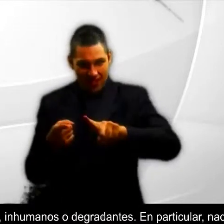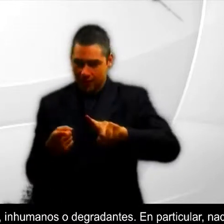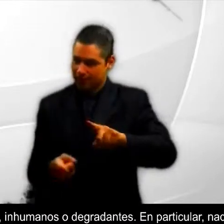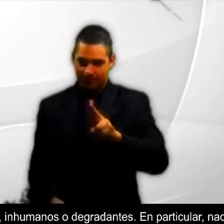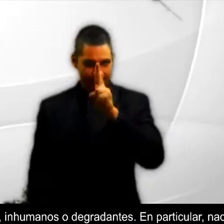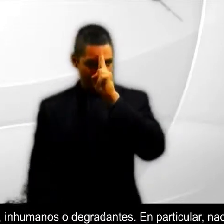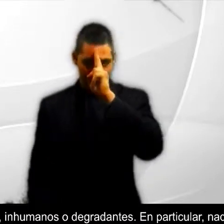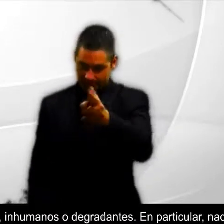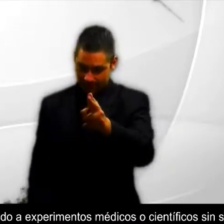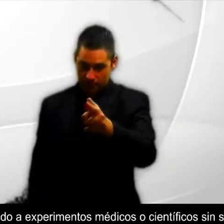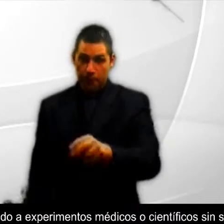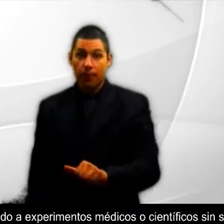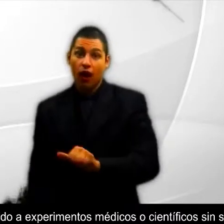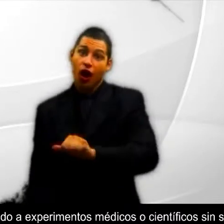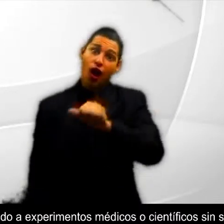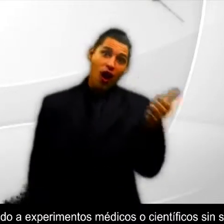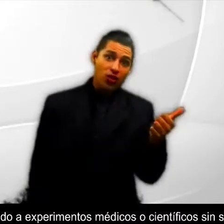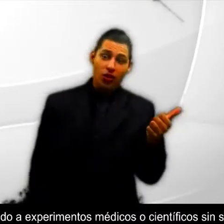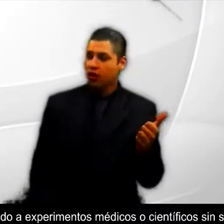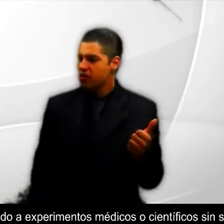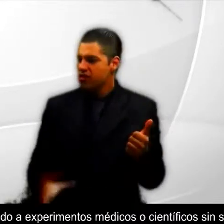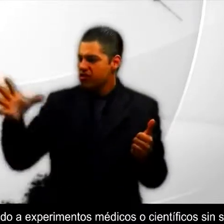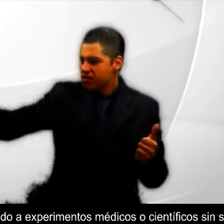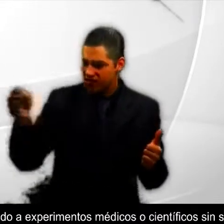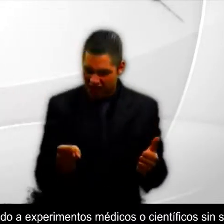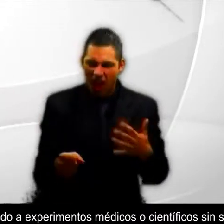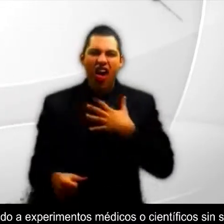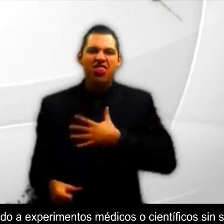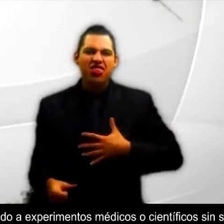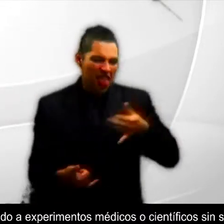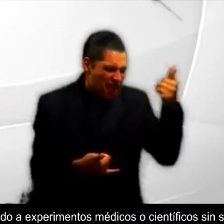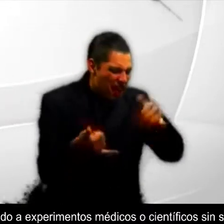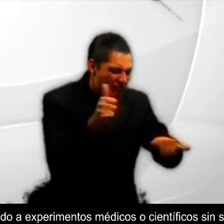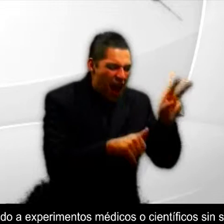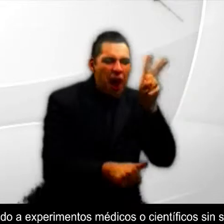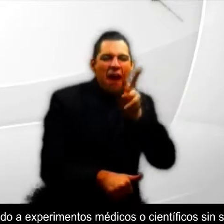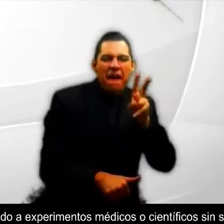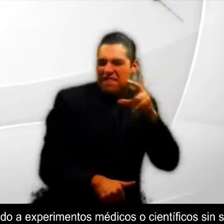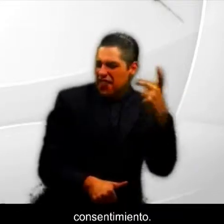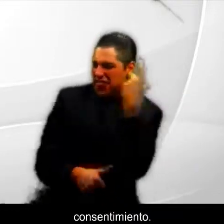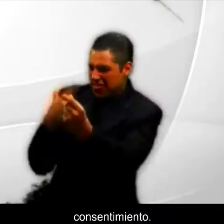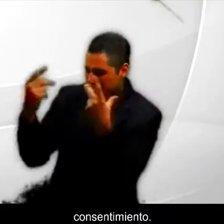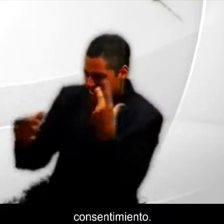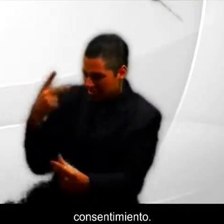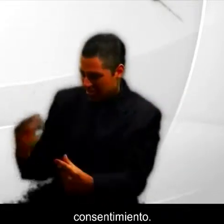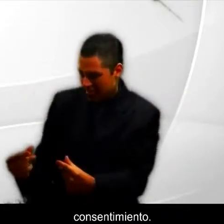En particular, nadie será sometido a experimentos médicos o científicos sin su libre consentimiento.